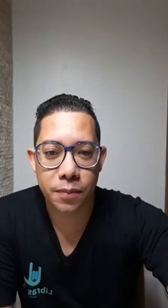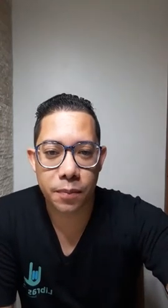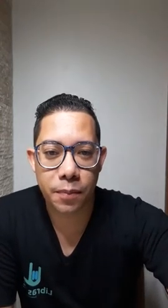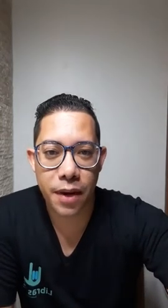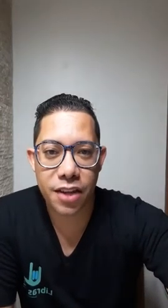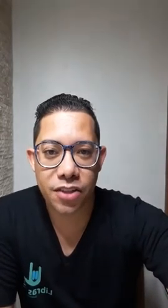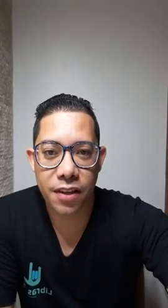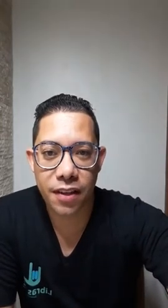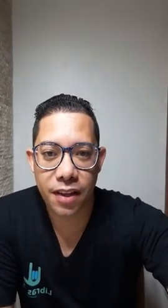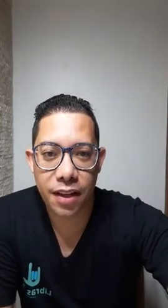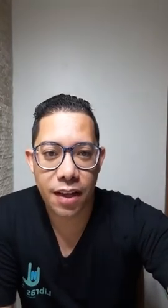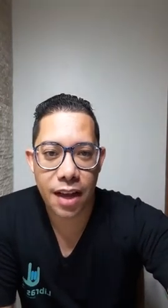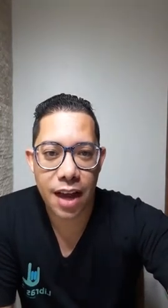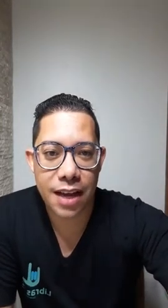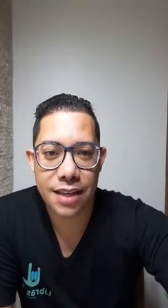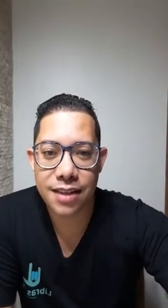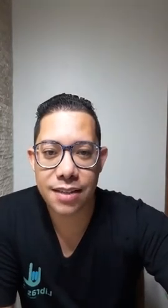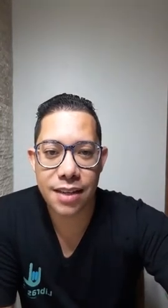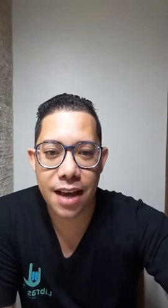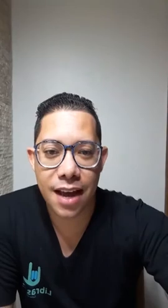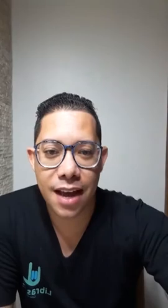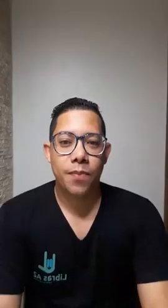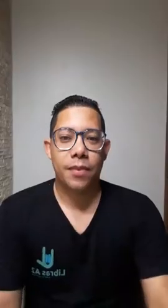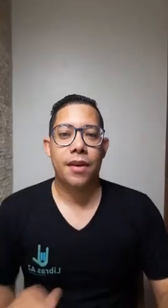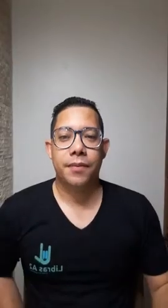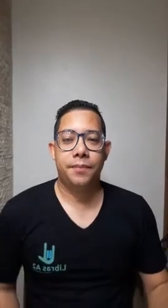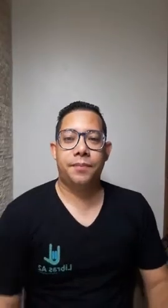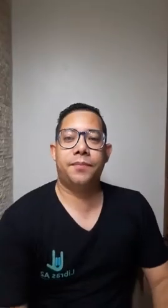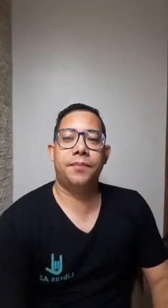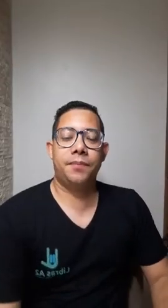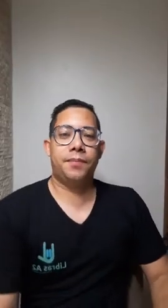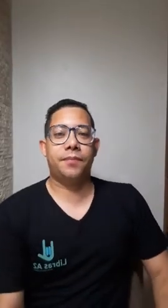Estamos prestes a iniciar.